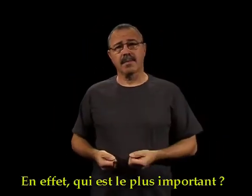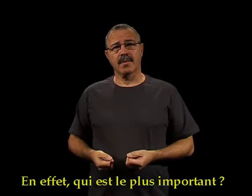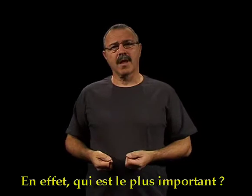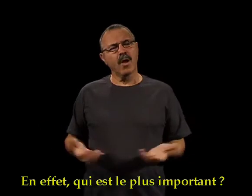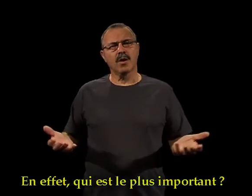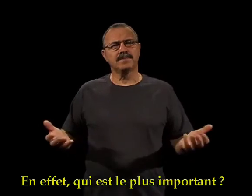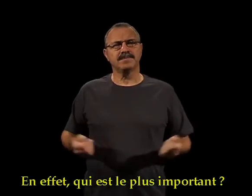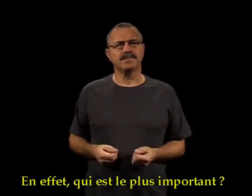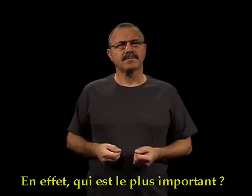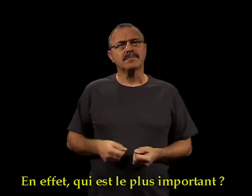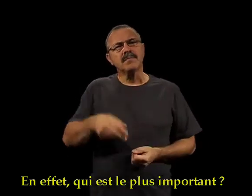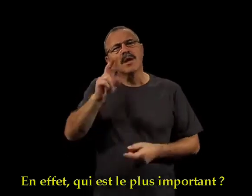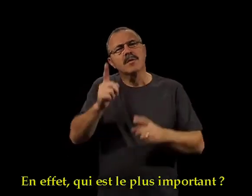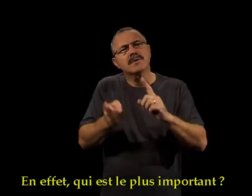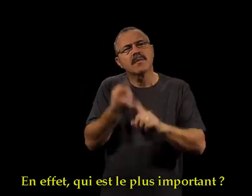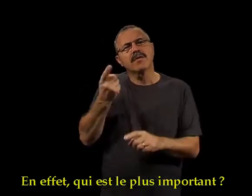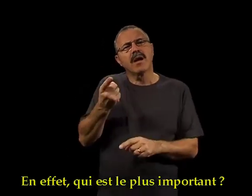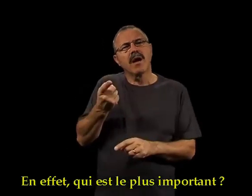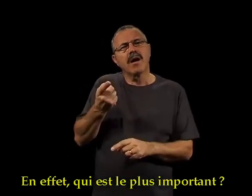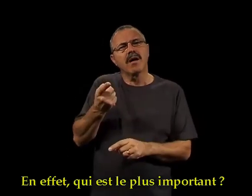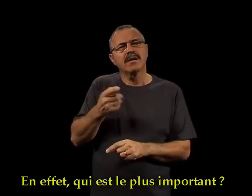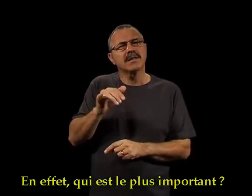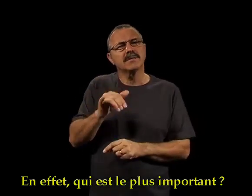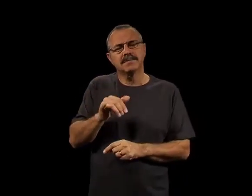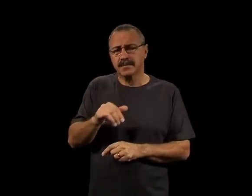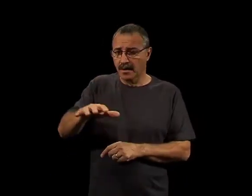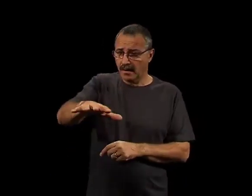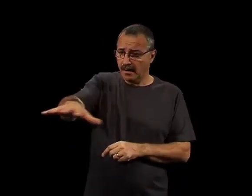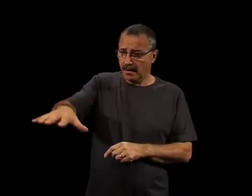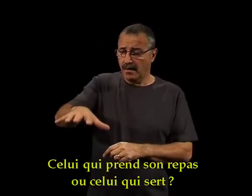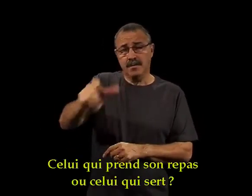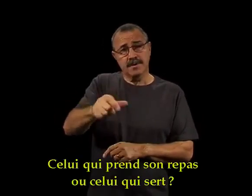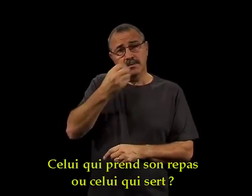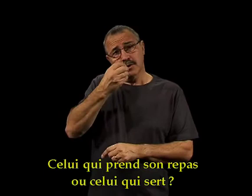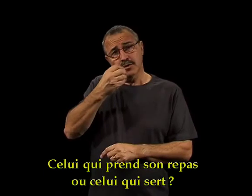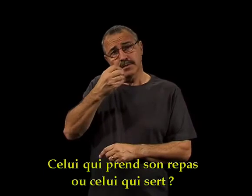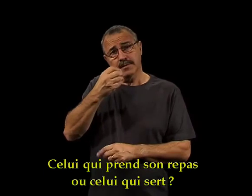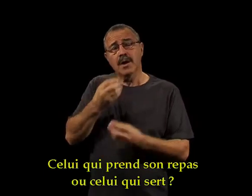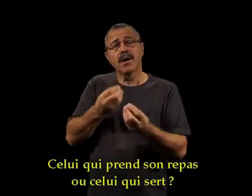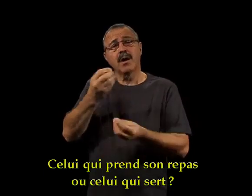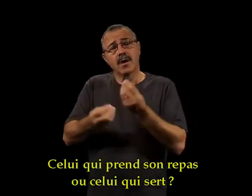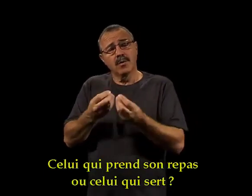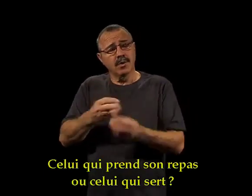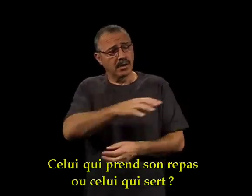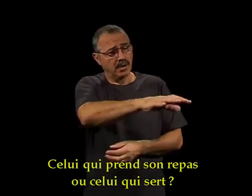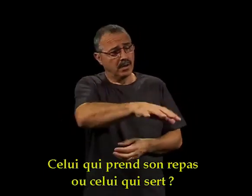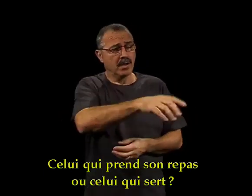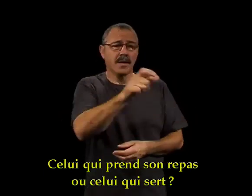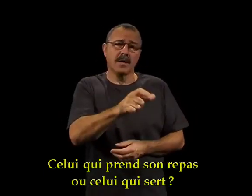En effet, qui est le plus important ? Celui qui prend son repas ou celui qui